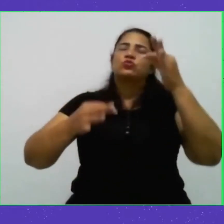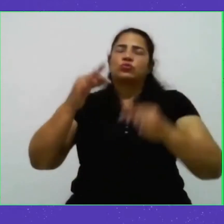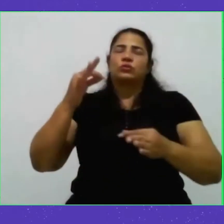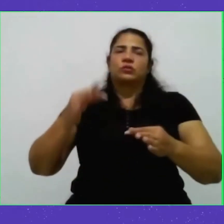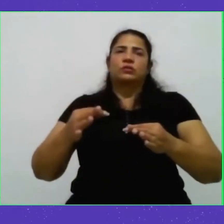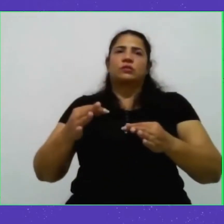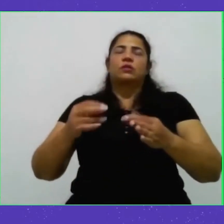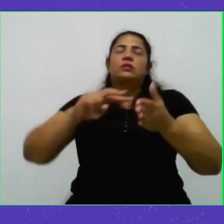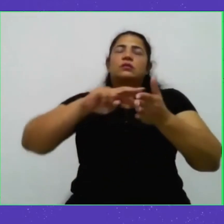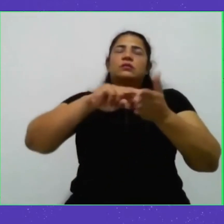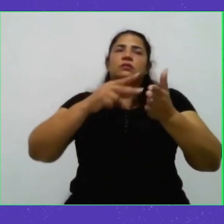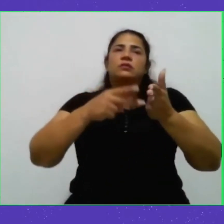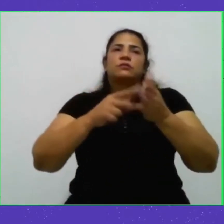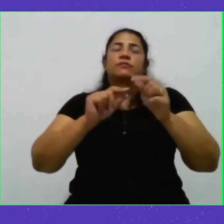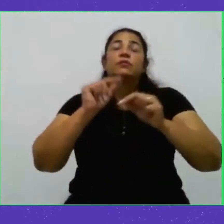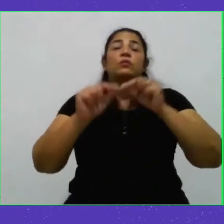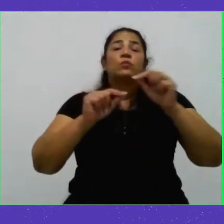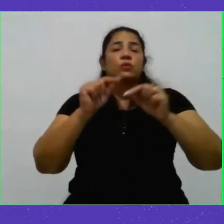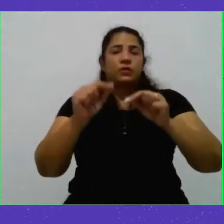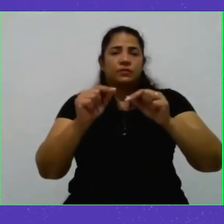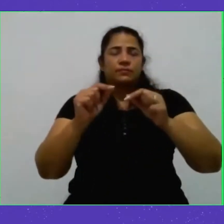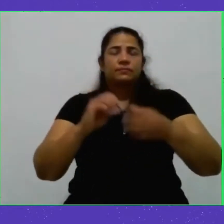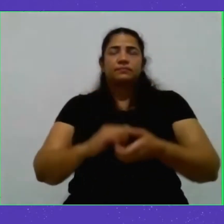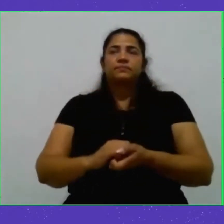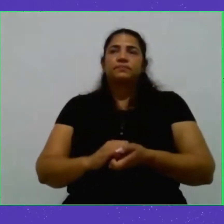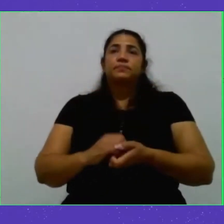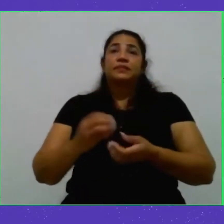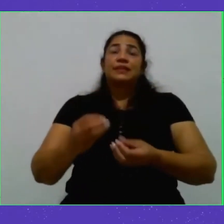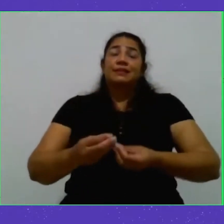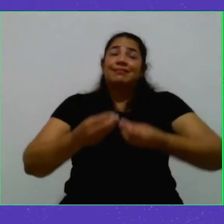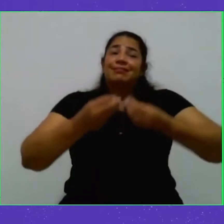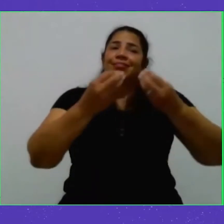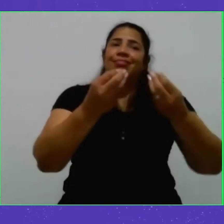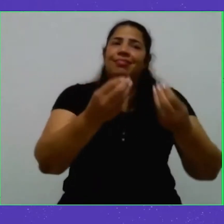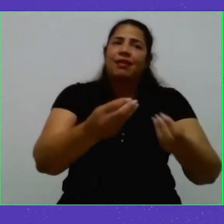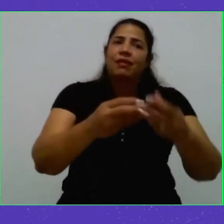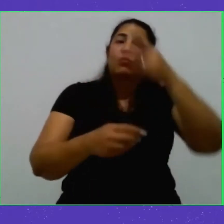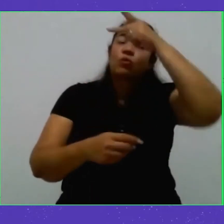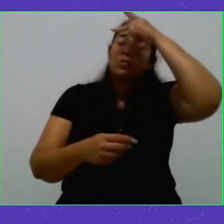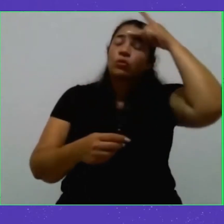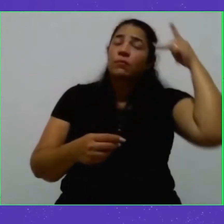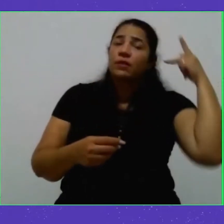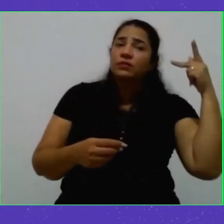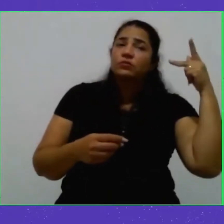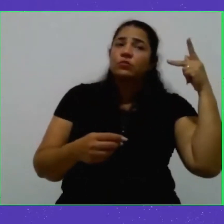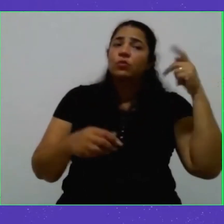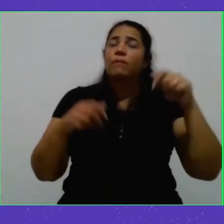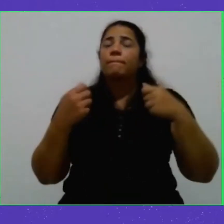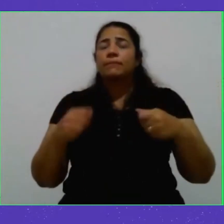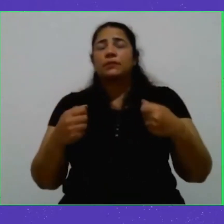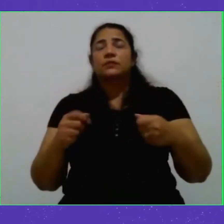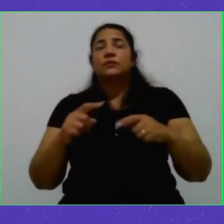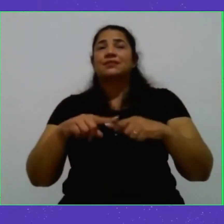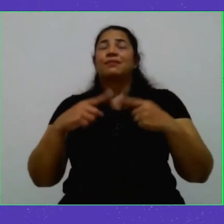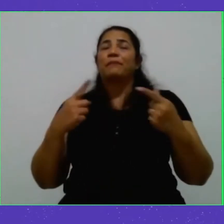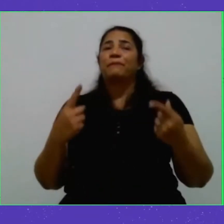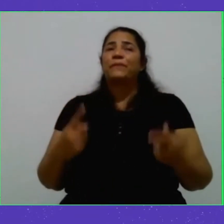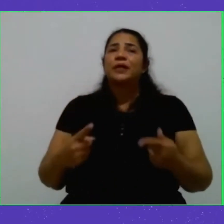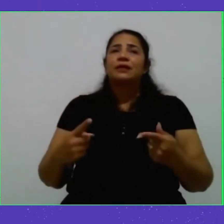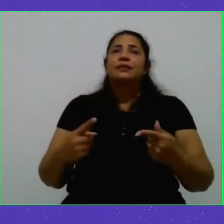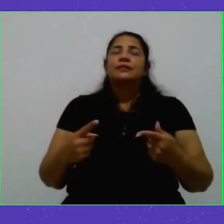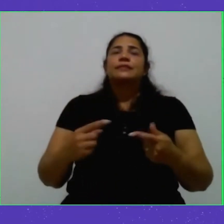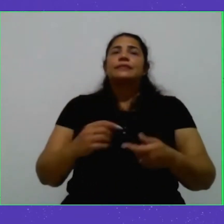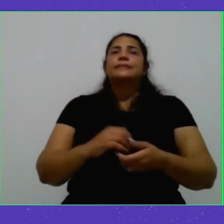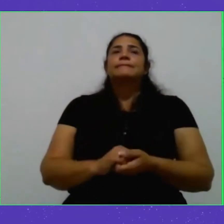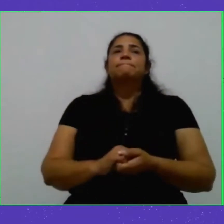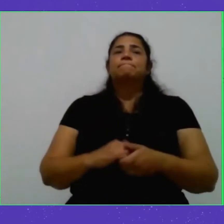mansidão, longanimidade, perdoando e pedindo perdão. Colossenses capítulo 3, versículos 12